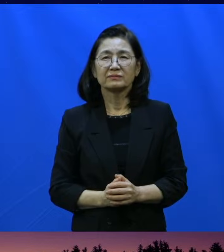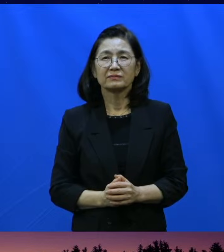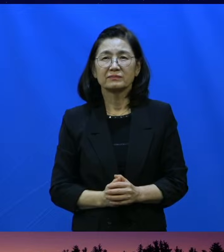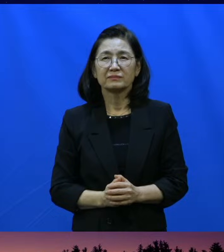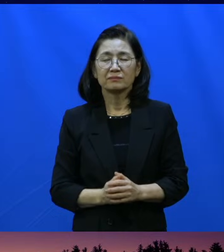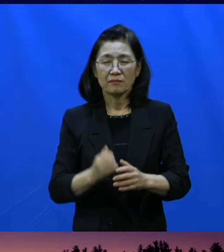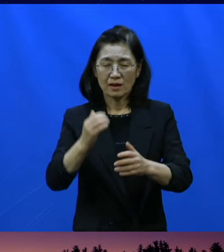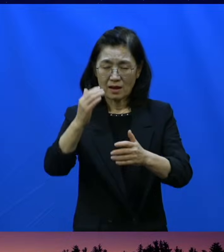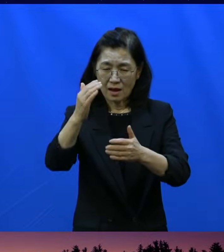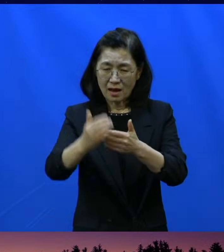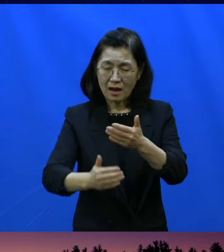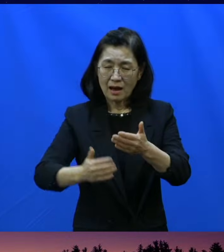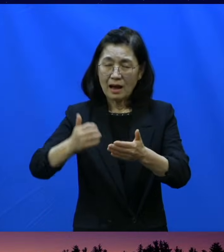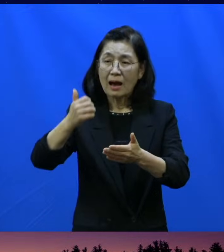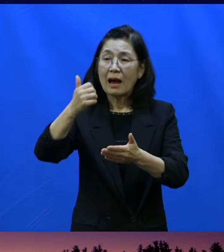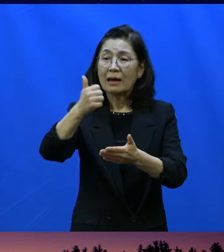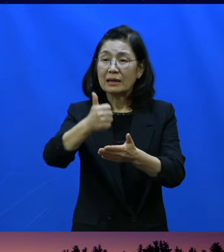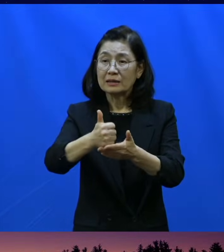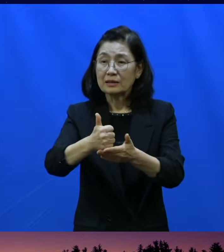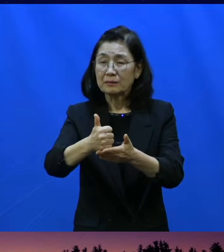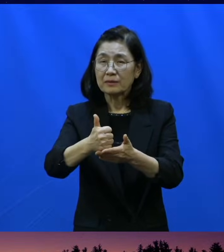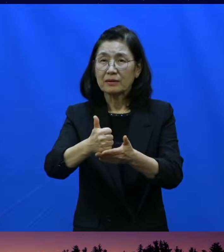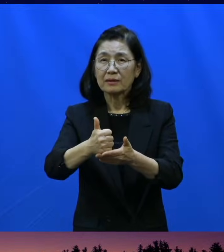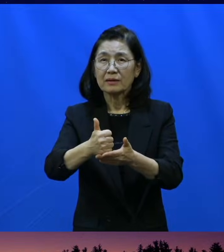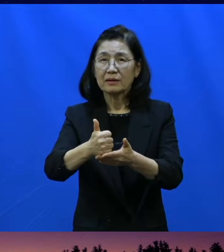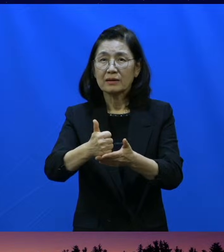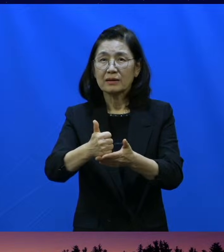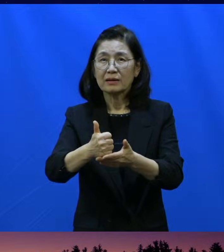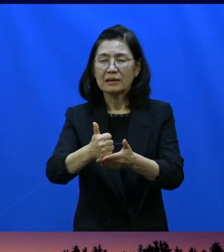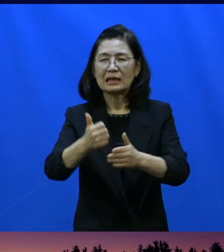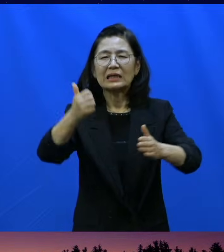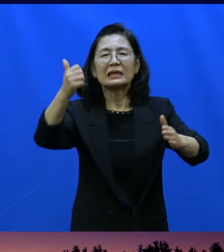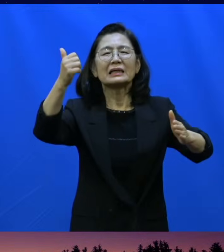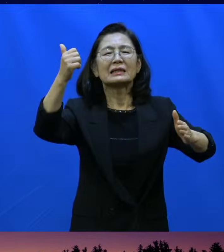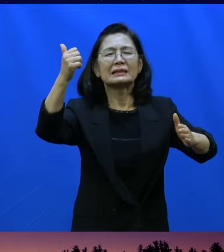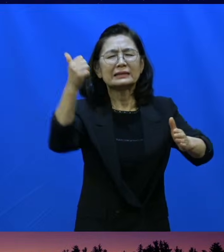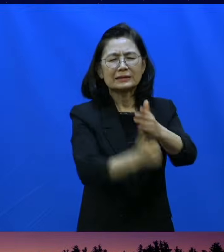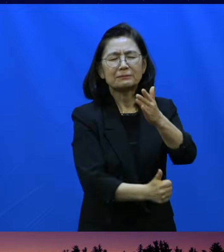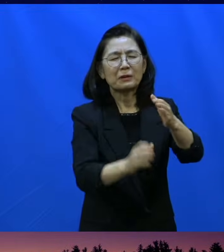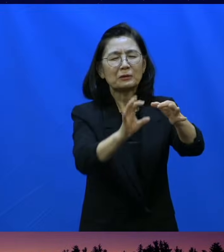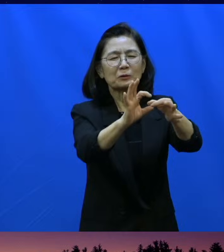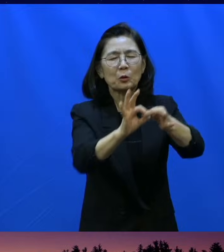그래서 하나님이 어쩔 수 없이 겸손하게 했어요. 뭘 통하여? 실패를 통해서.